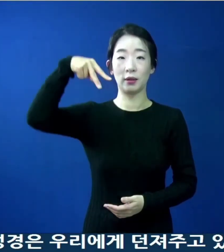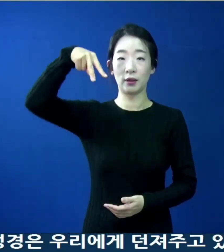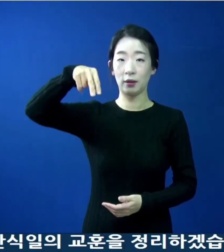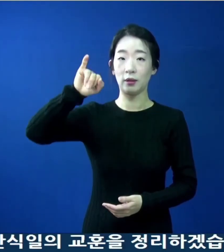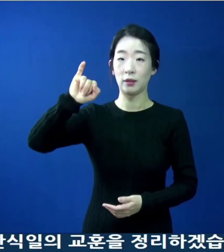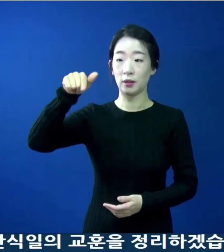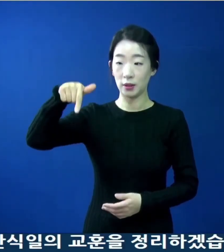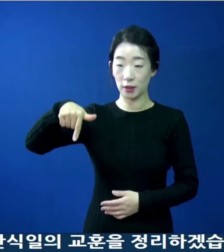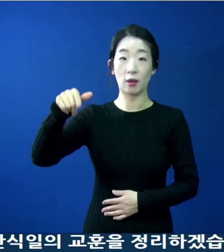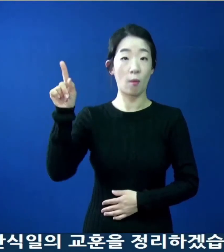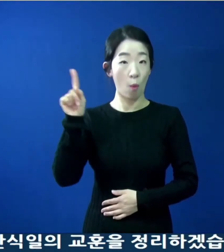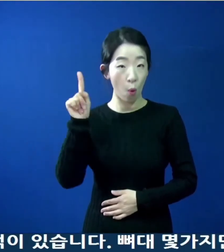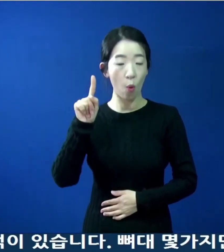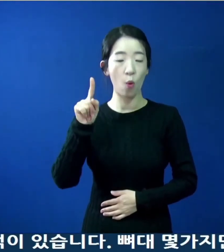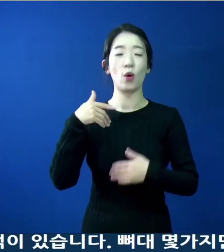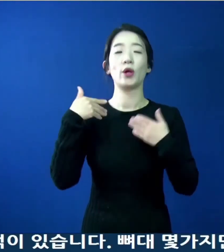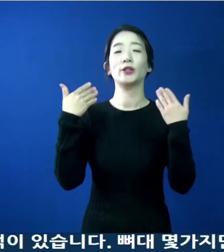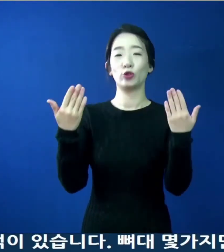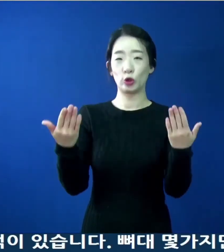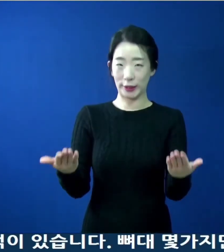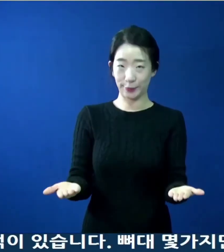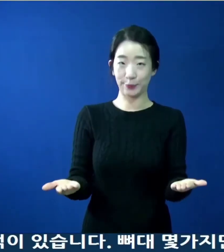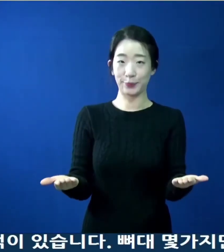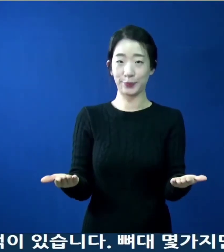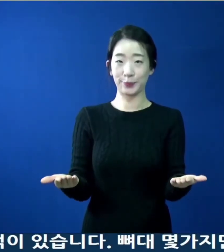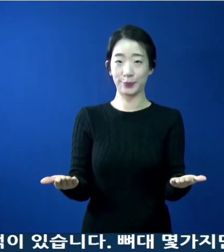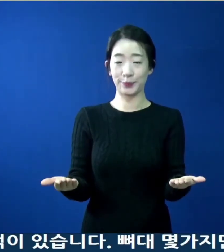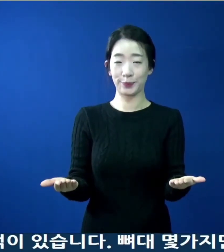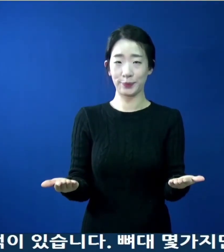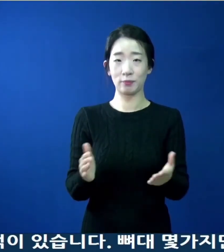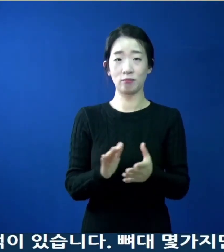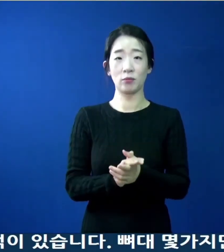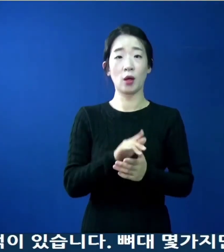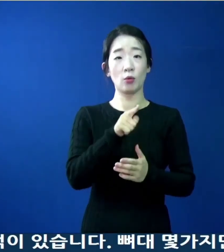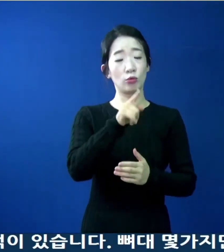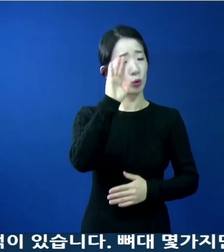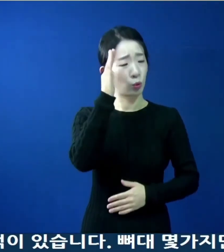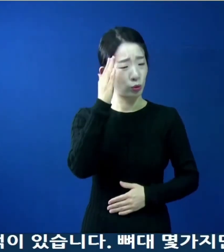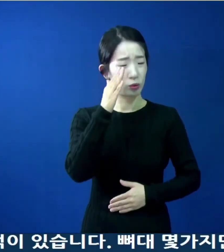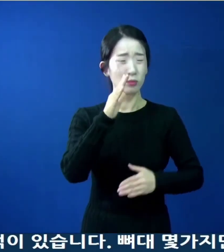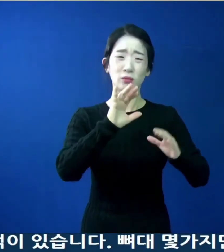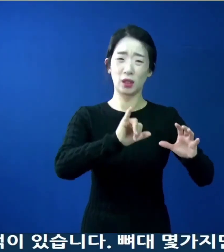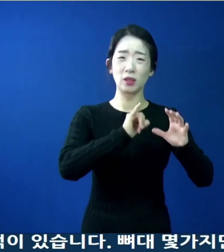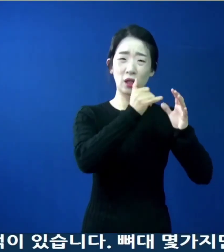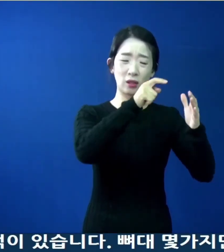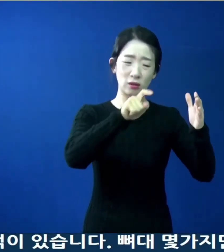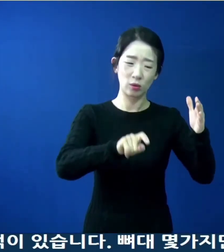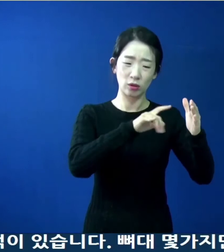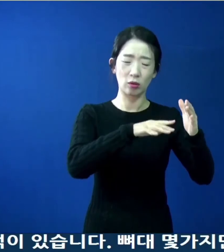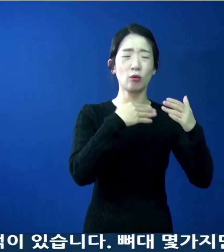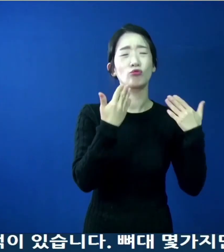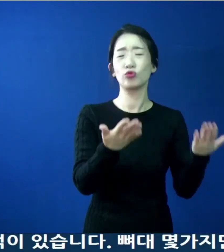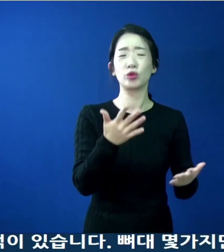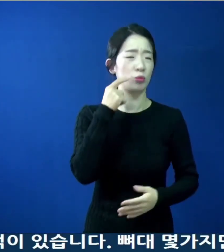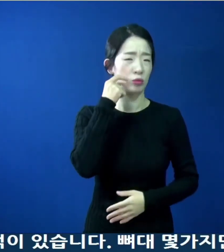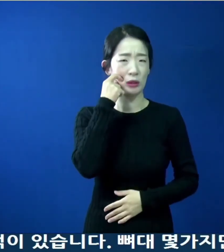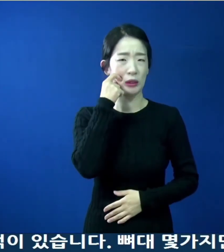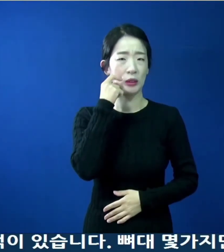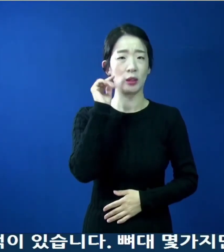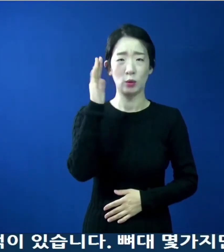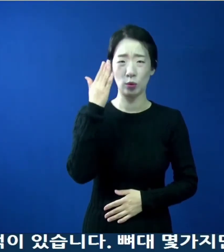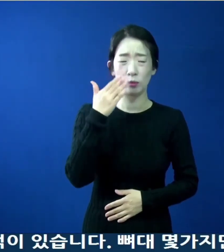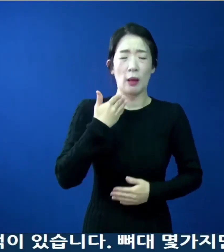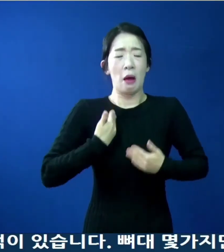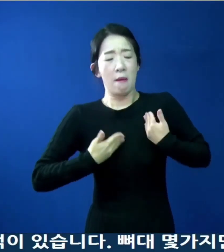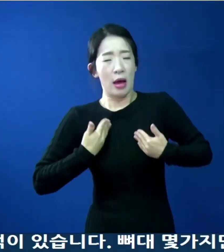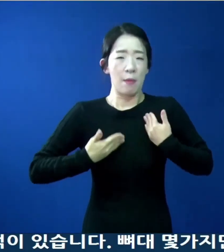쉼이 있어야 된다는 겁니다. 우리 시대 사람들이 잘 쉬질 못합니다. 우리 시대의 사람들이 쉬지